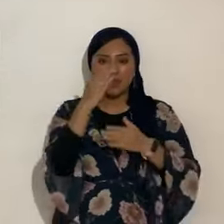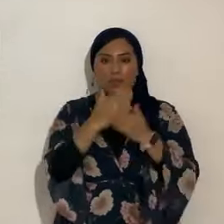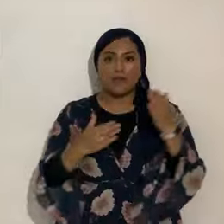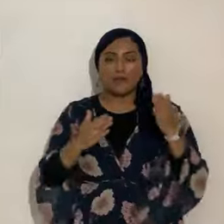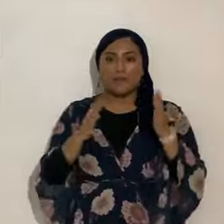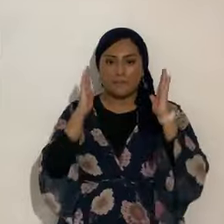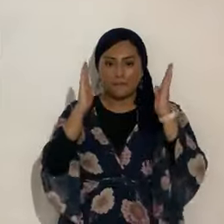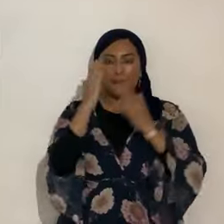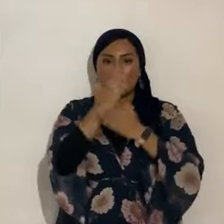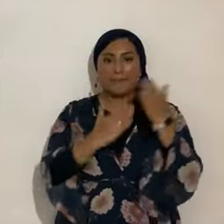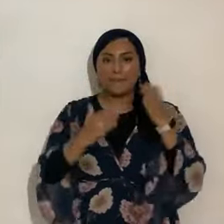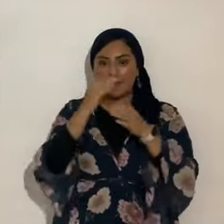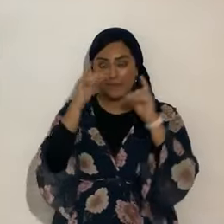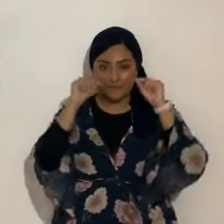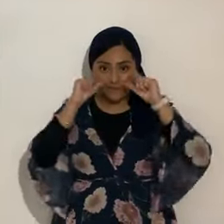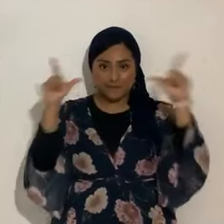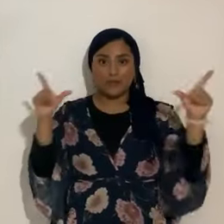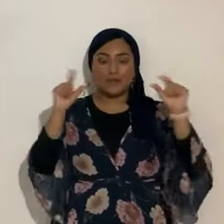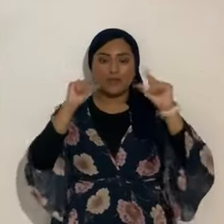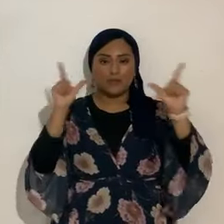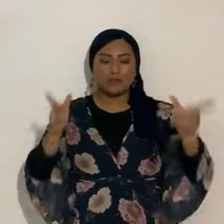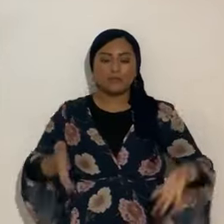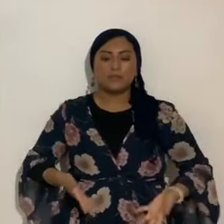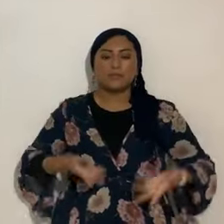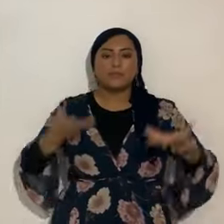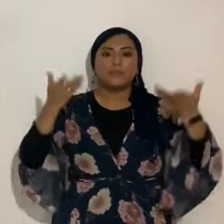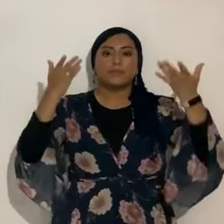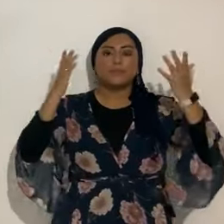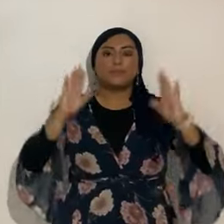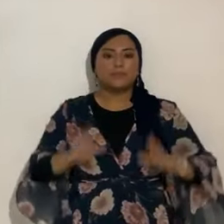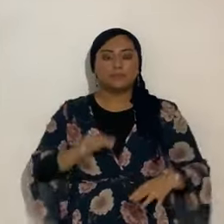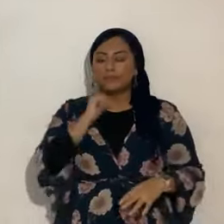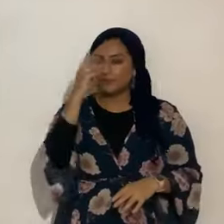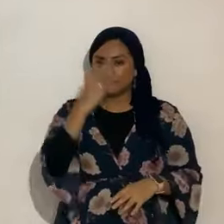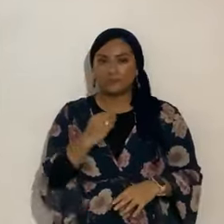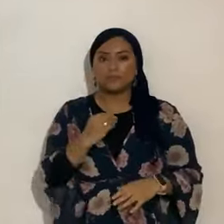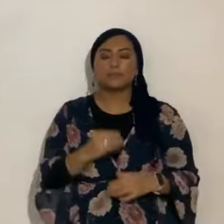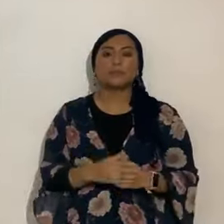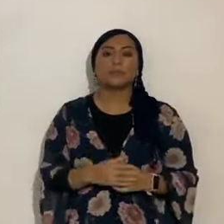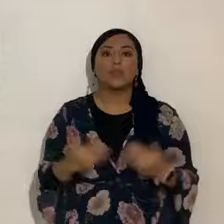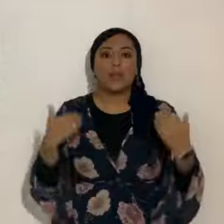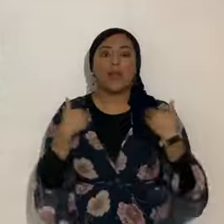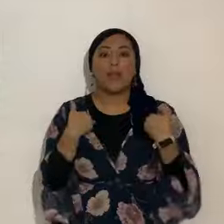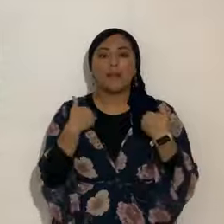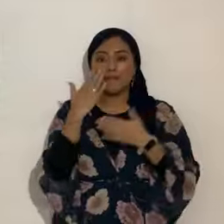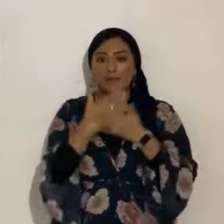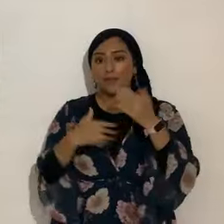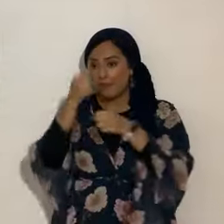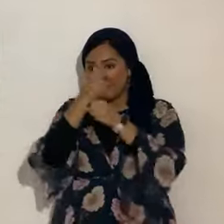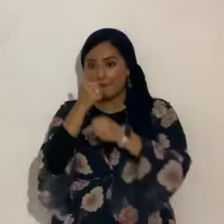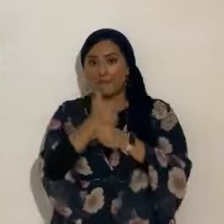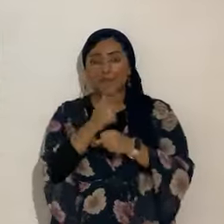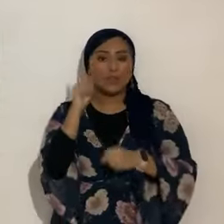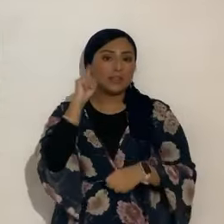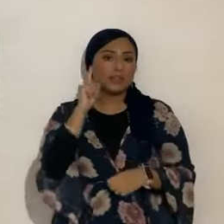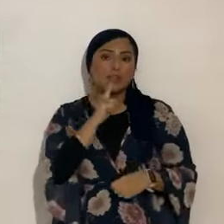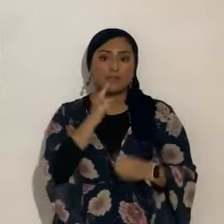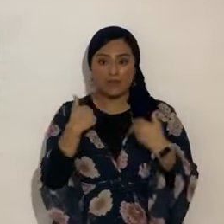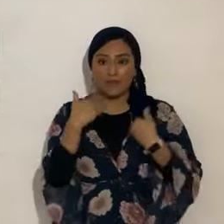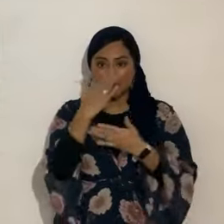atención tantito, bien despiertos, respiren profundo, no se duerman. Tenemos hermanos y hermanas que no oyen